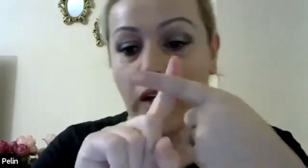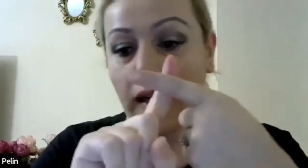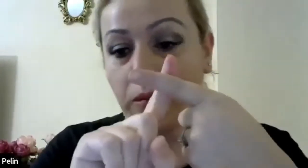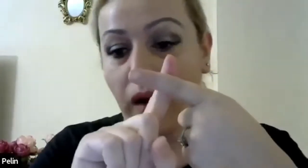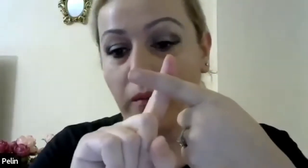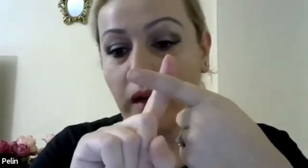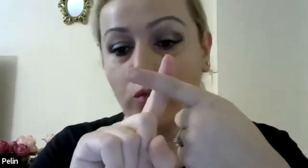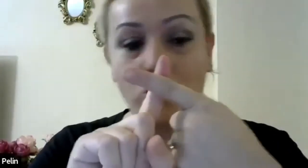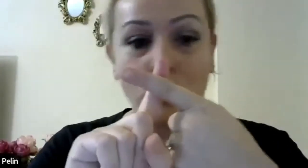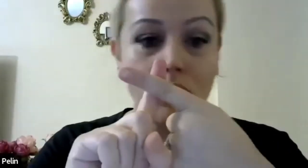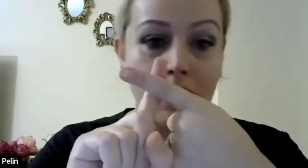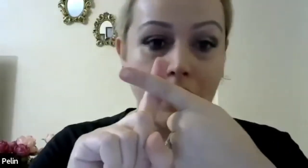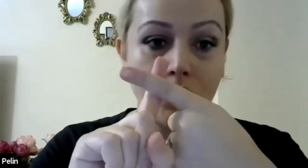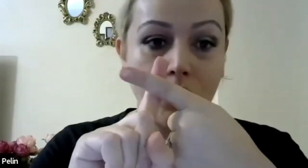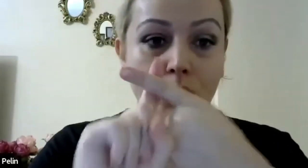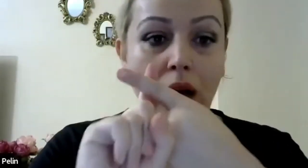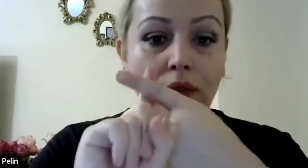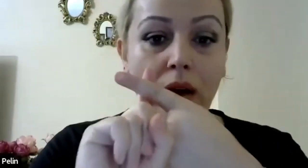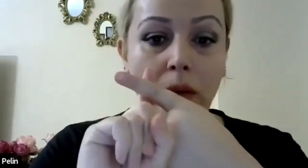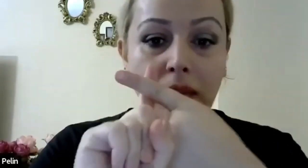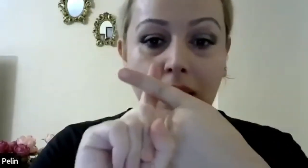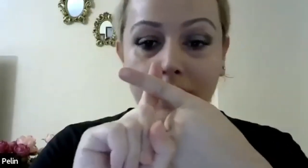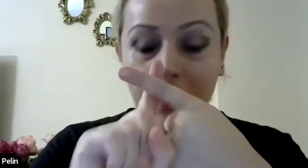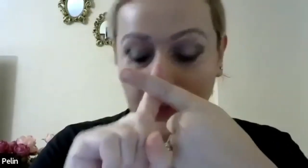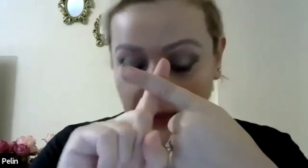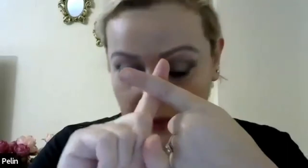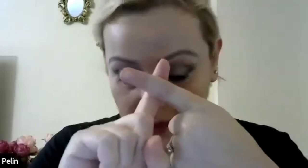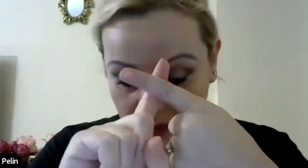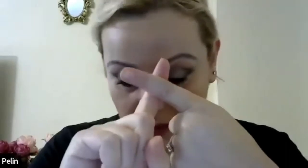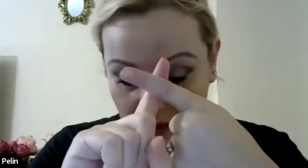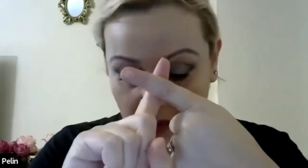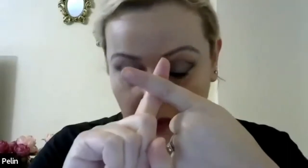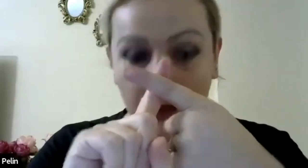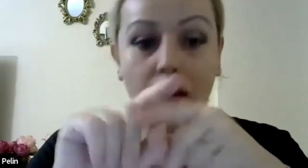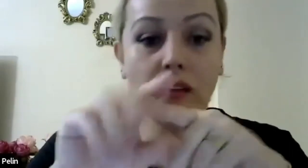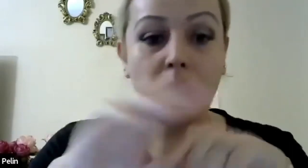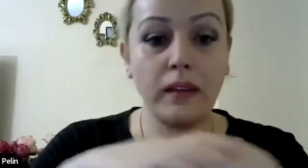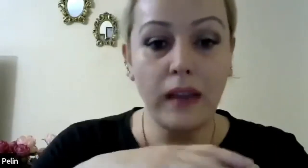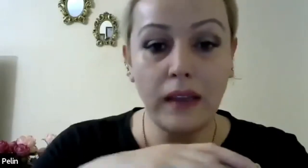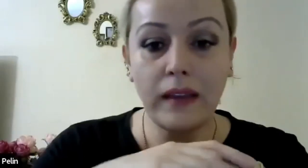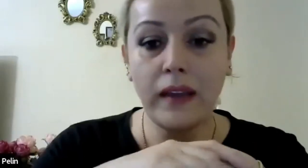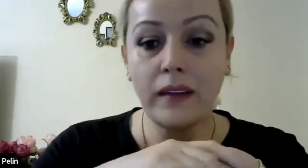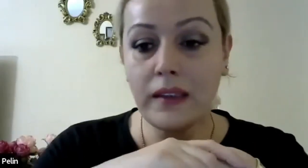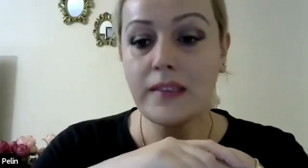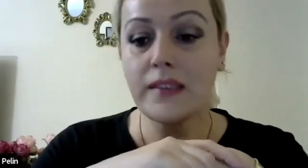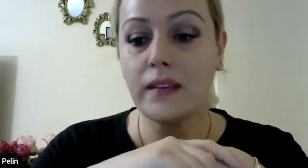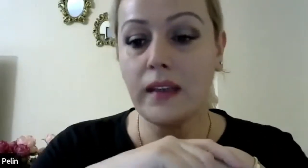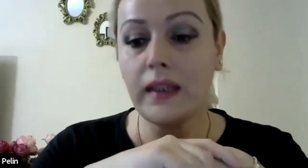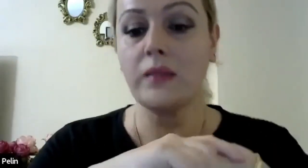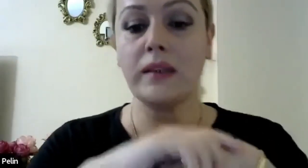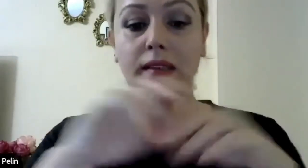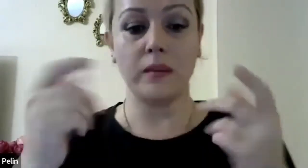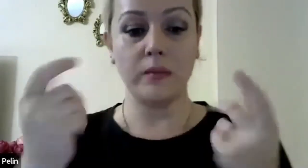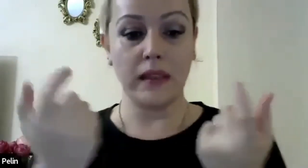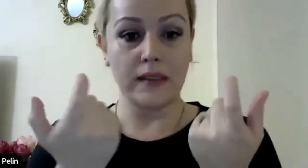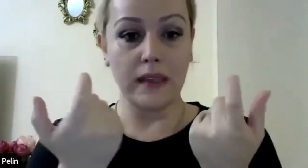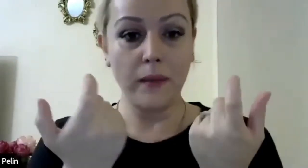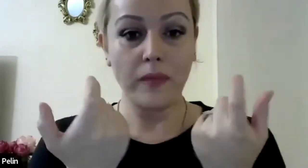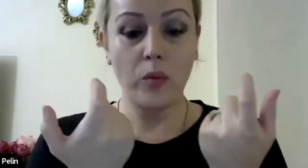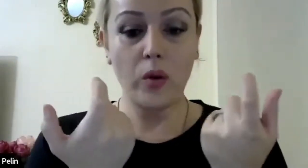işaret parmağını üst üste getiriyorum. Bu alfabedeki V değil. Şimdi nerede, neresi, nereye demek istediğimde ise böyle